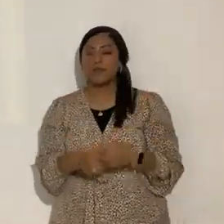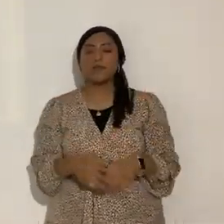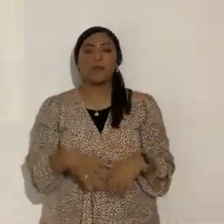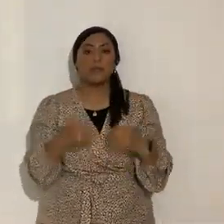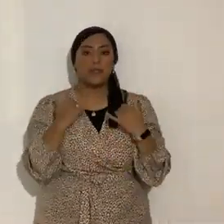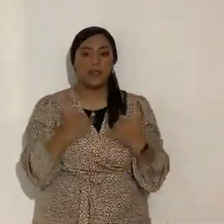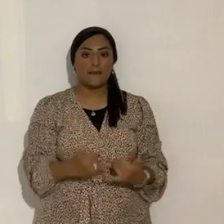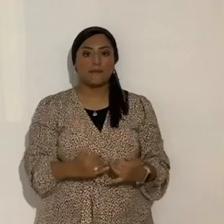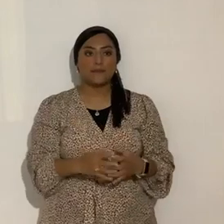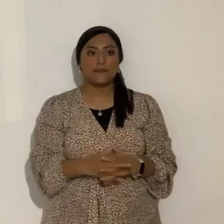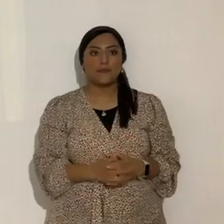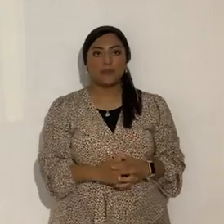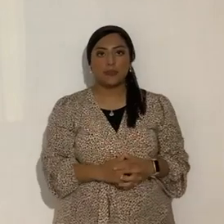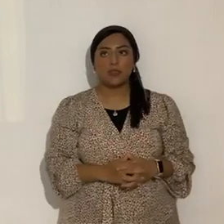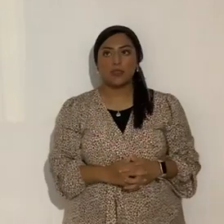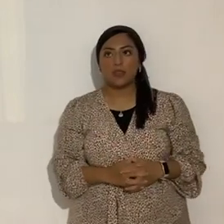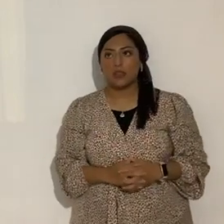ahora,